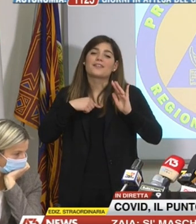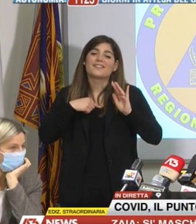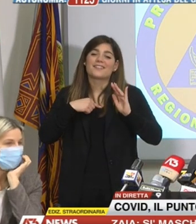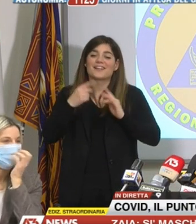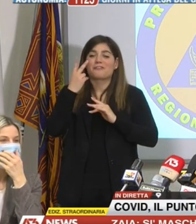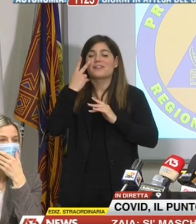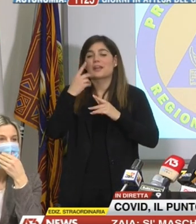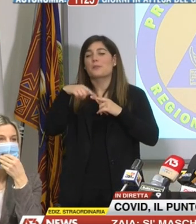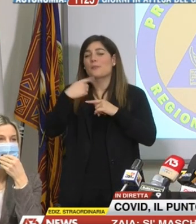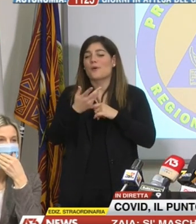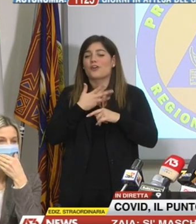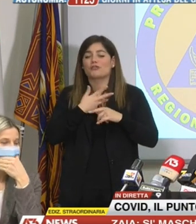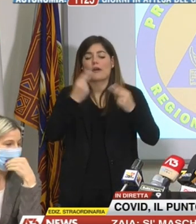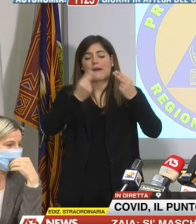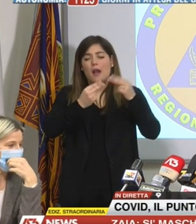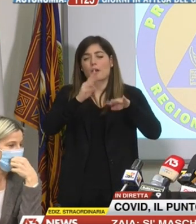cervellone,